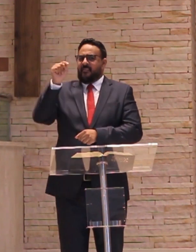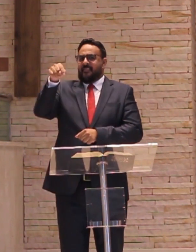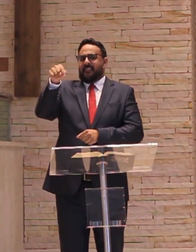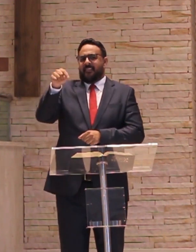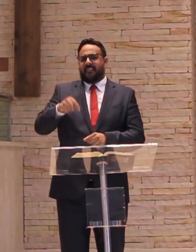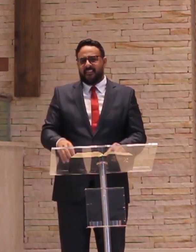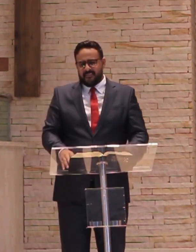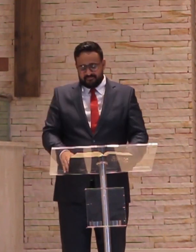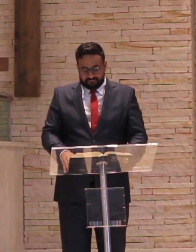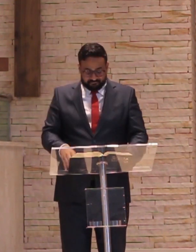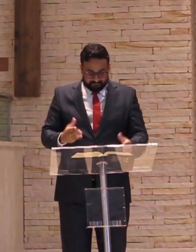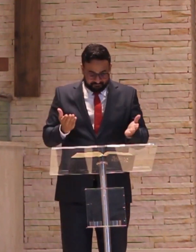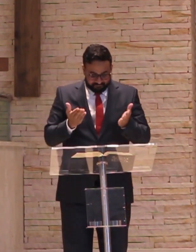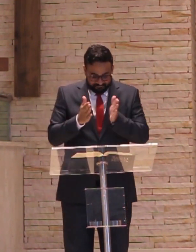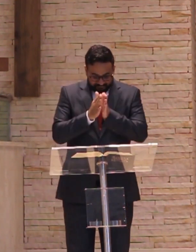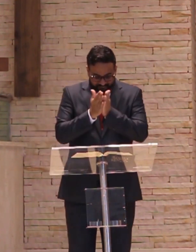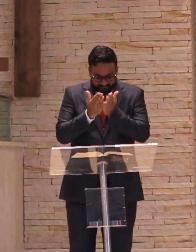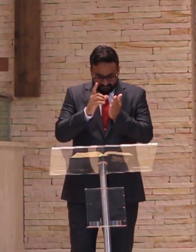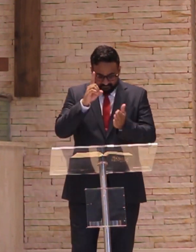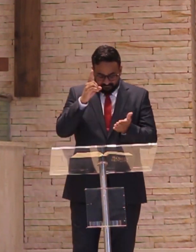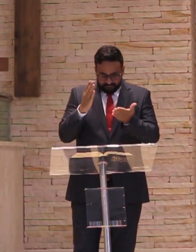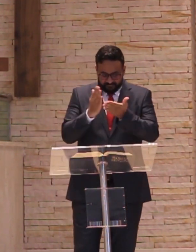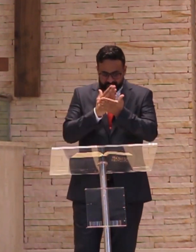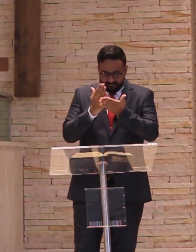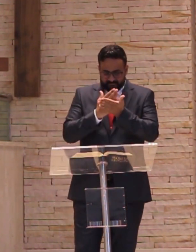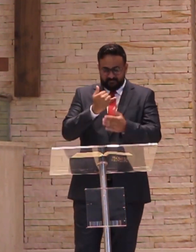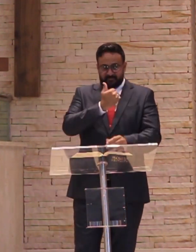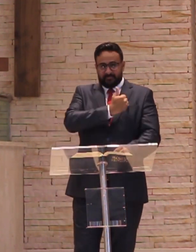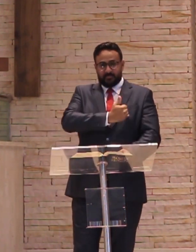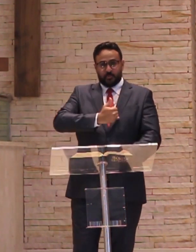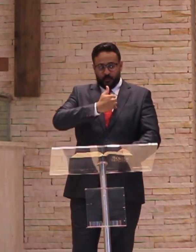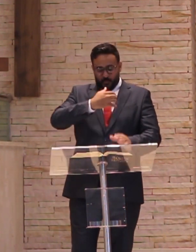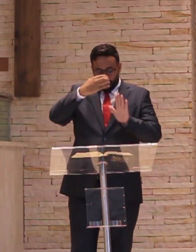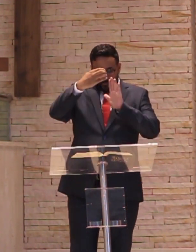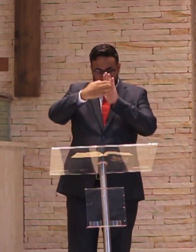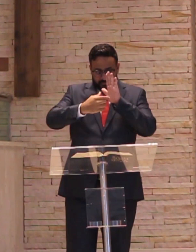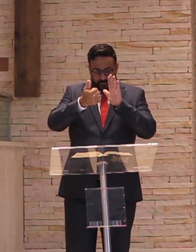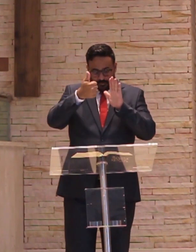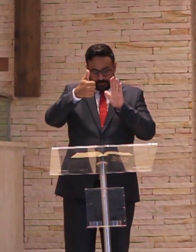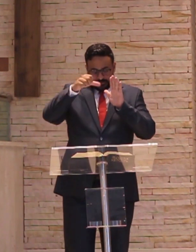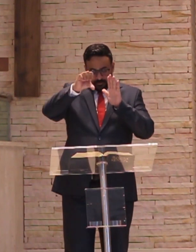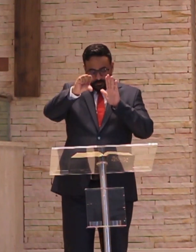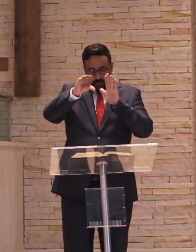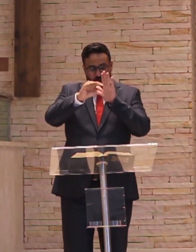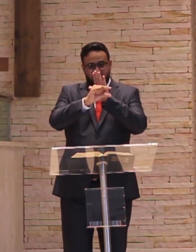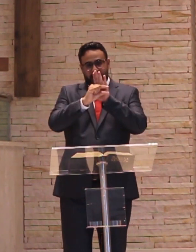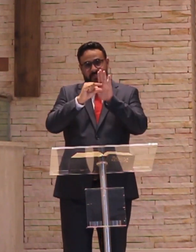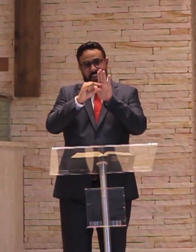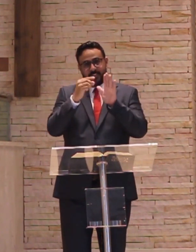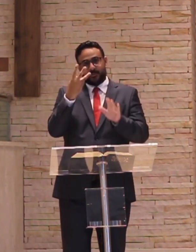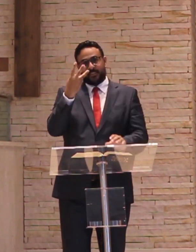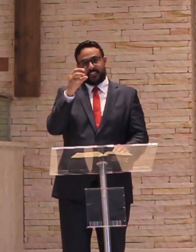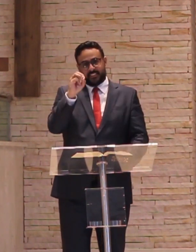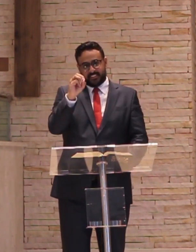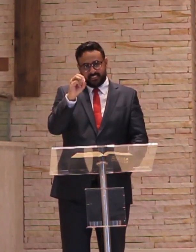eu e você estejamos neste lugar. Vamos à Bíblia no livro de João, no capítulo 19, no verso